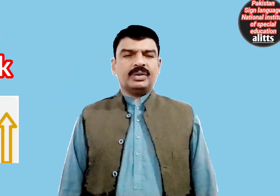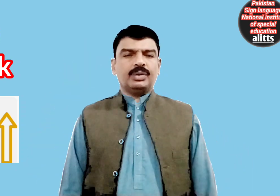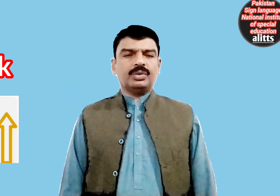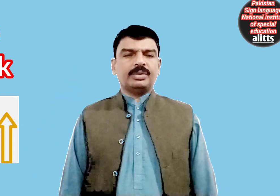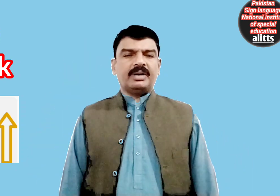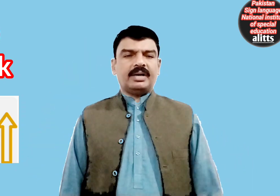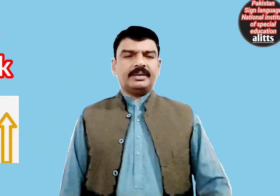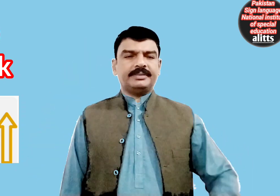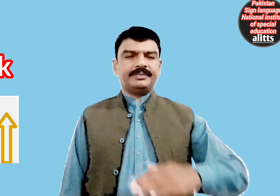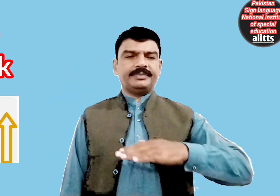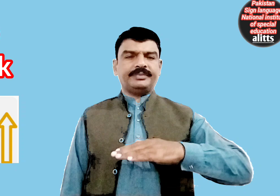रुतबा।